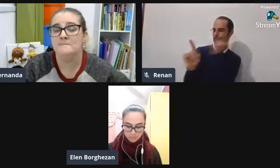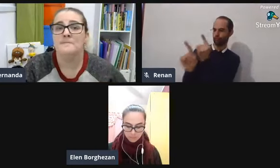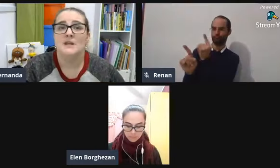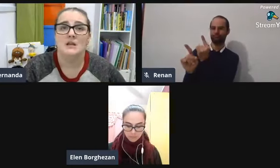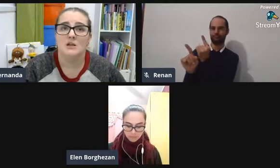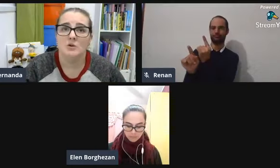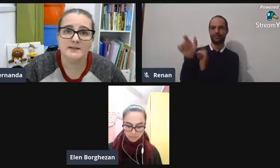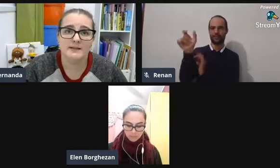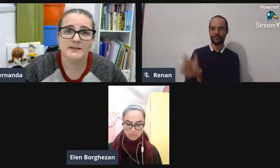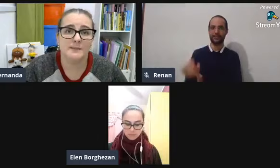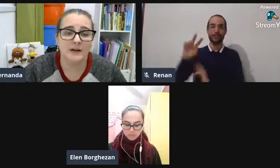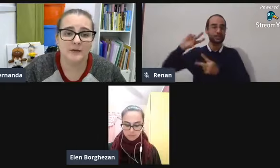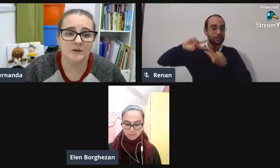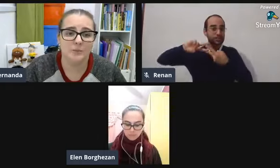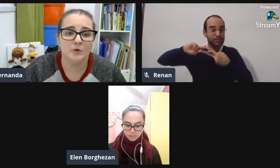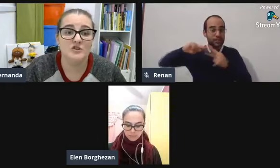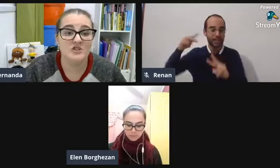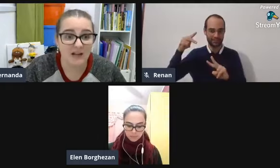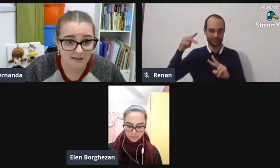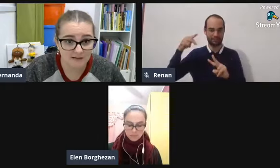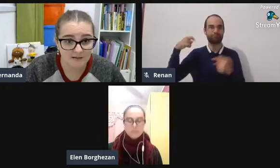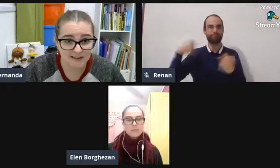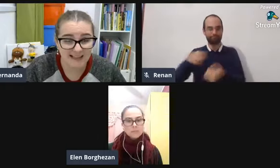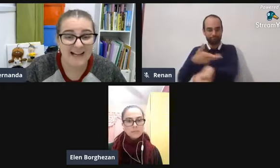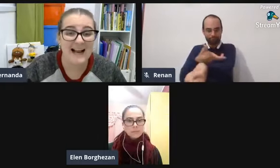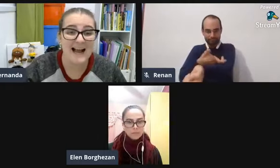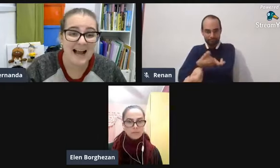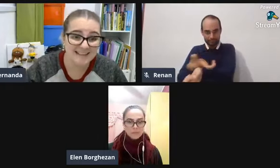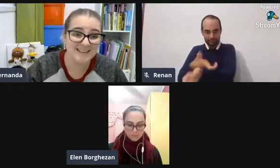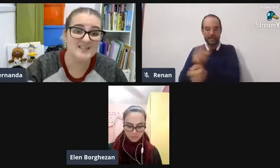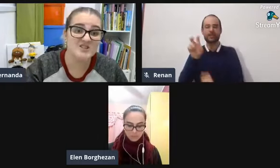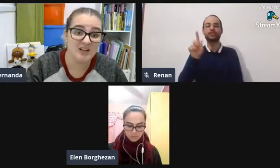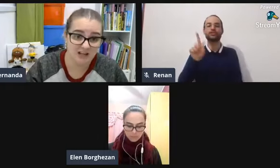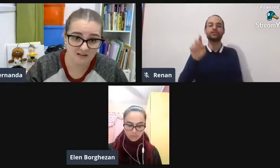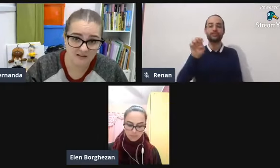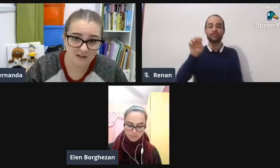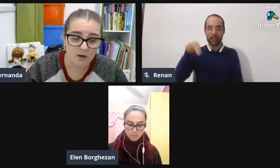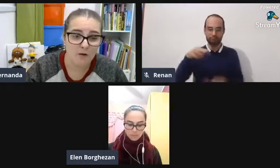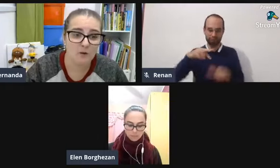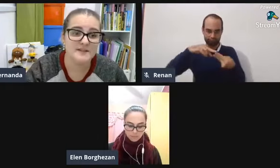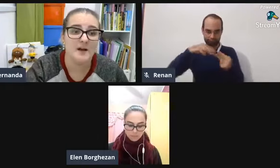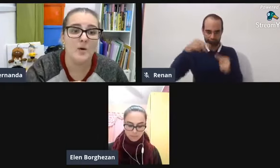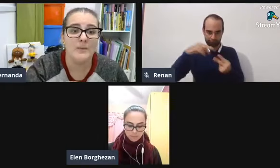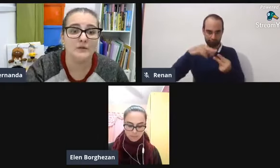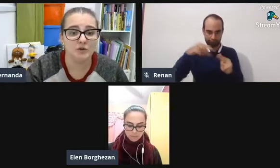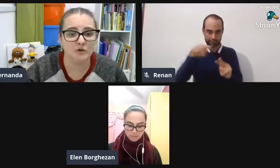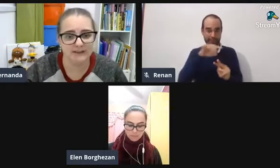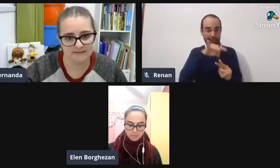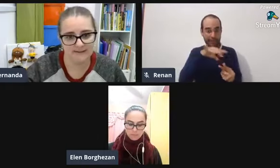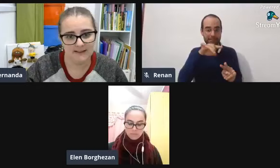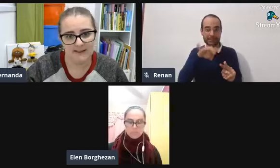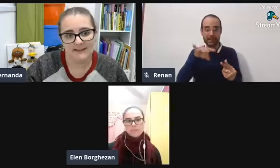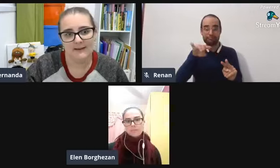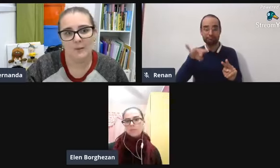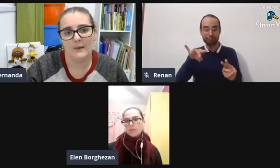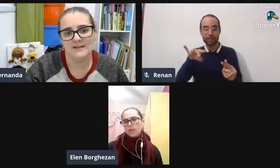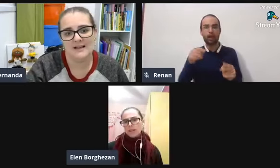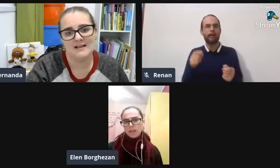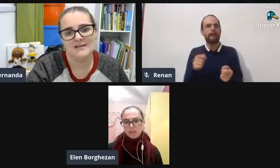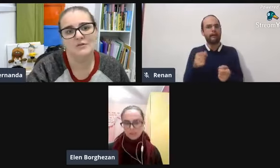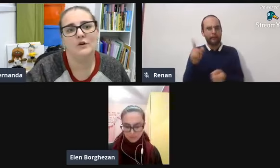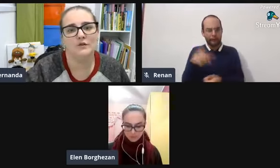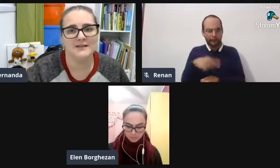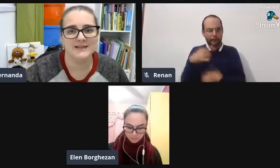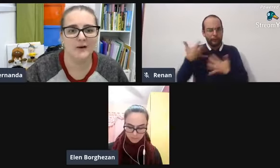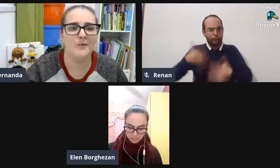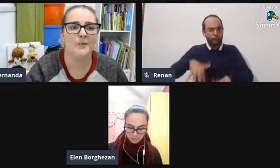exame, né? E o exame ele é feito por gen. Cada gen custa uma fortuna. Então,